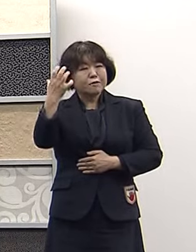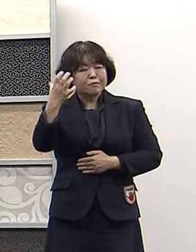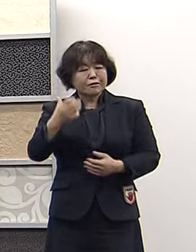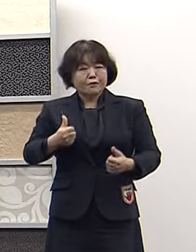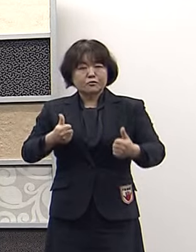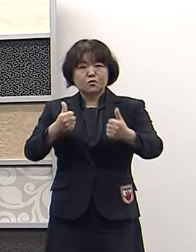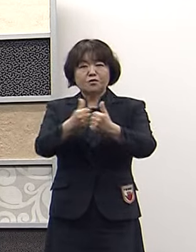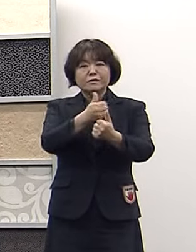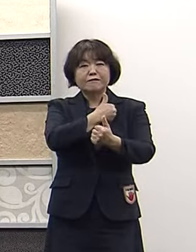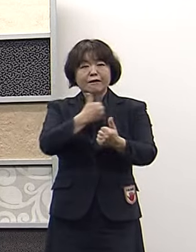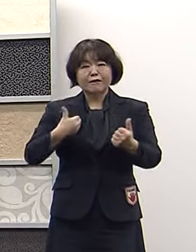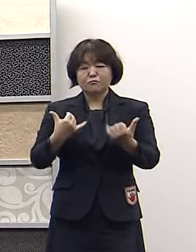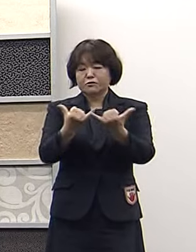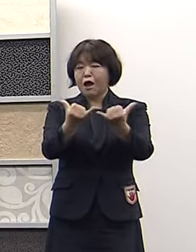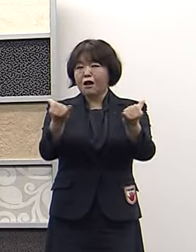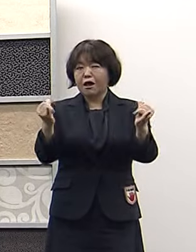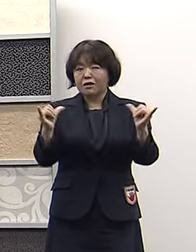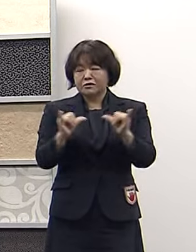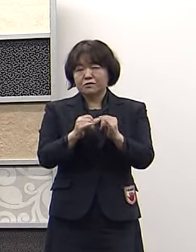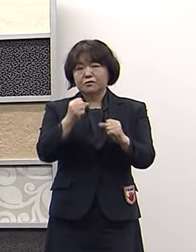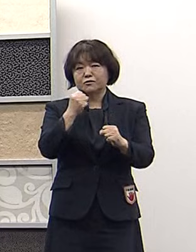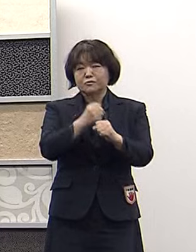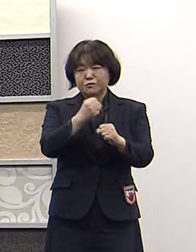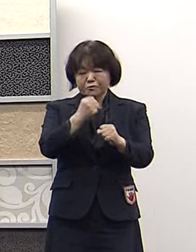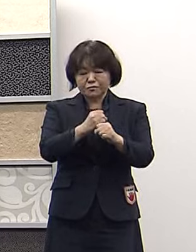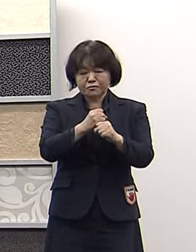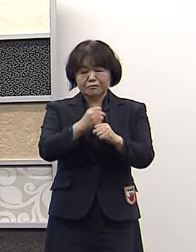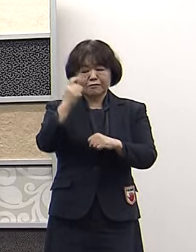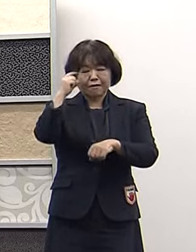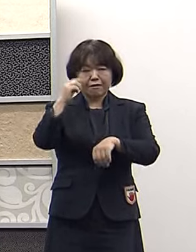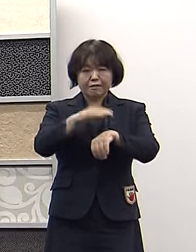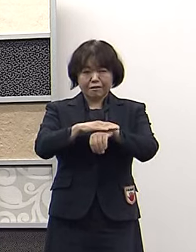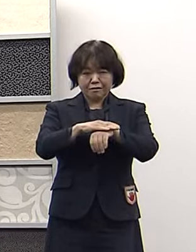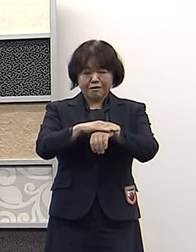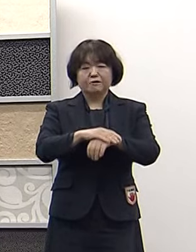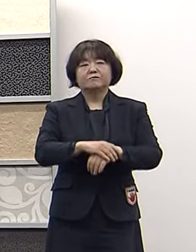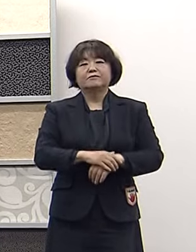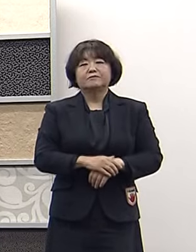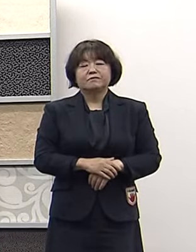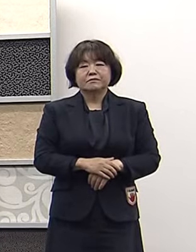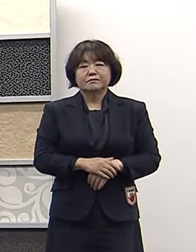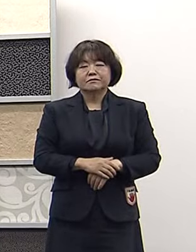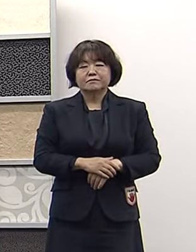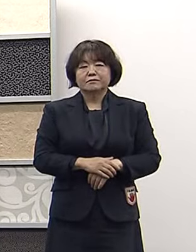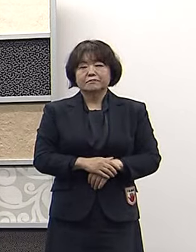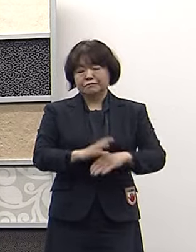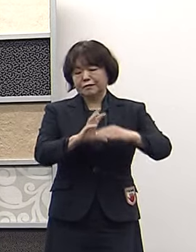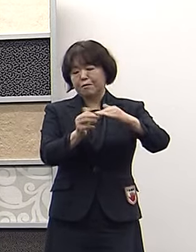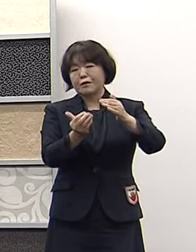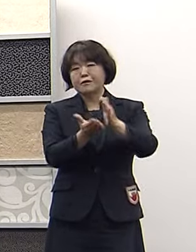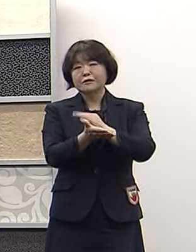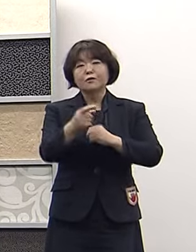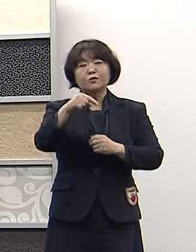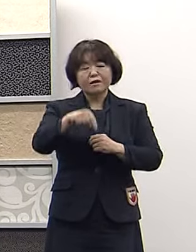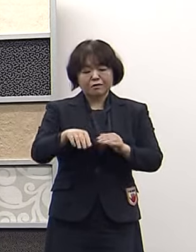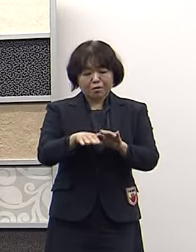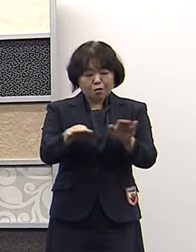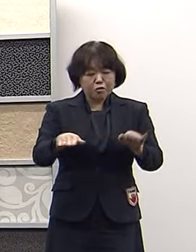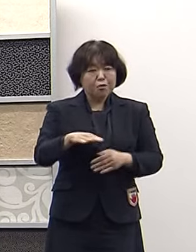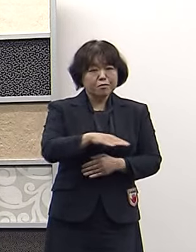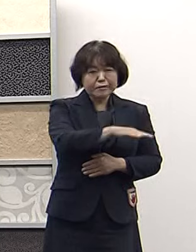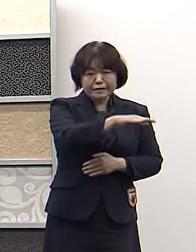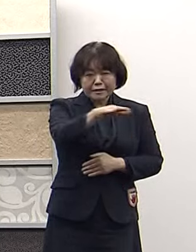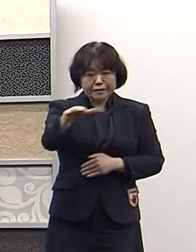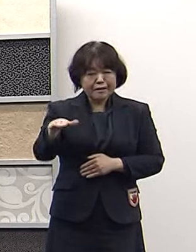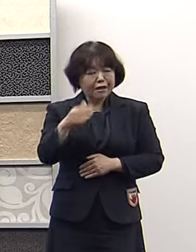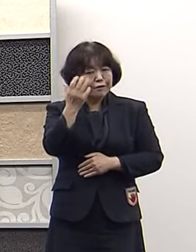ろうと、これが基本的な考え方となっております。従いまして、本件におきましては、すべての子どもが夢に向